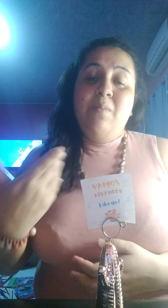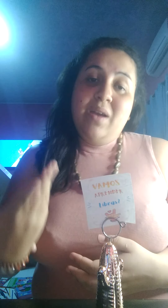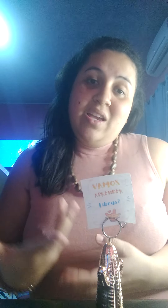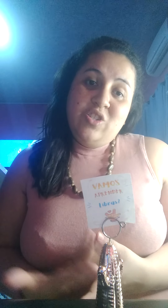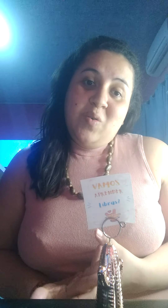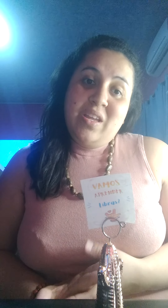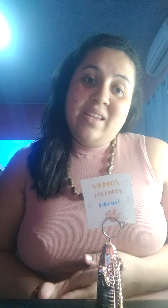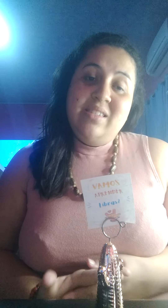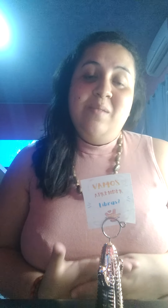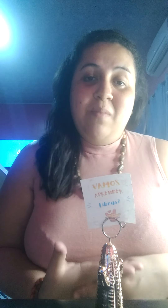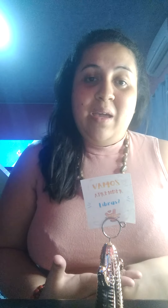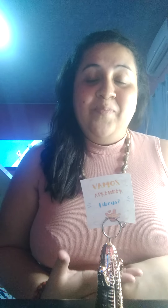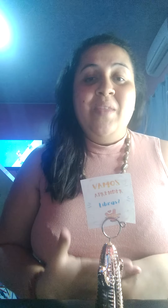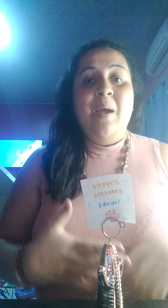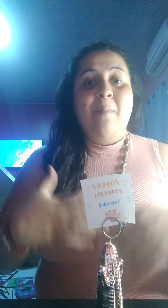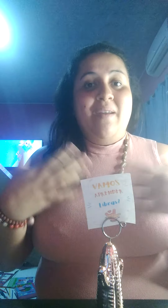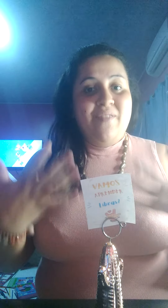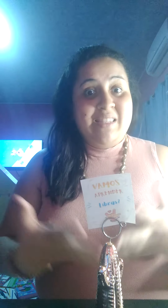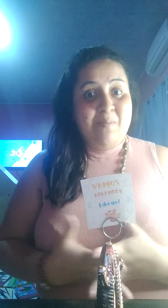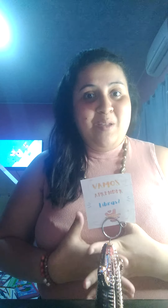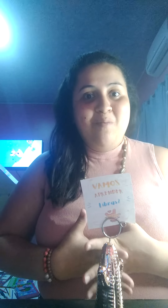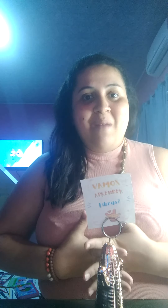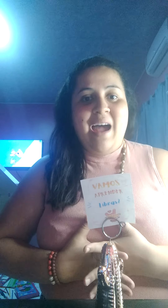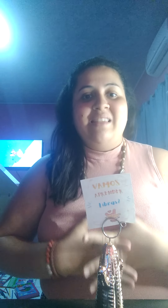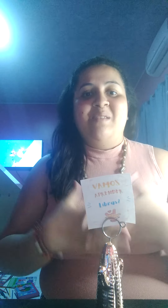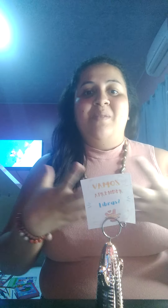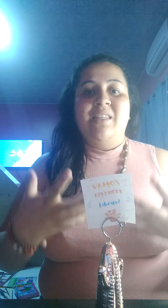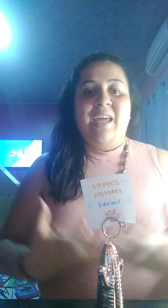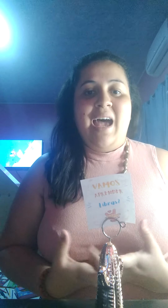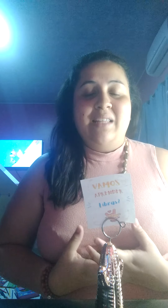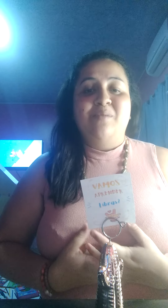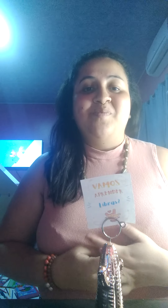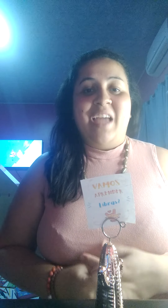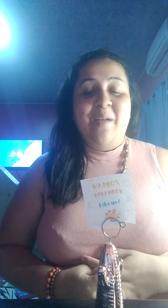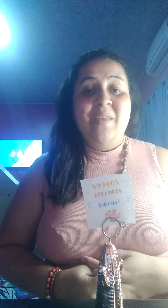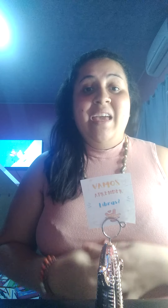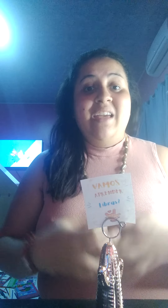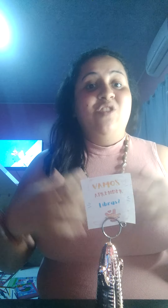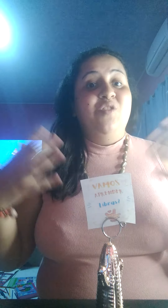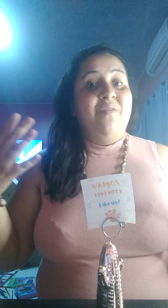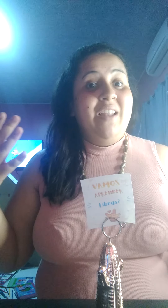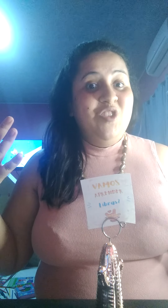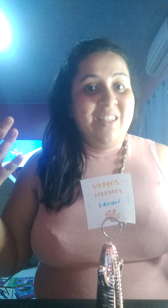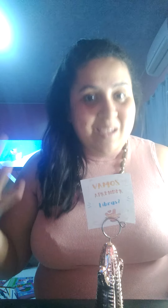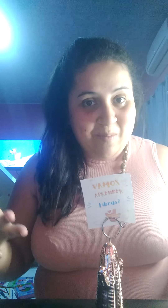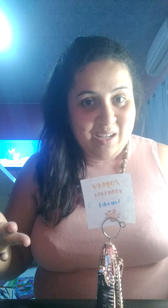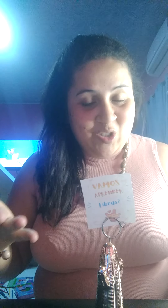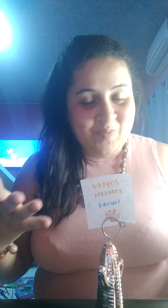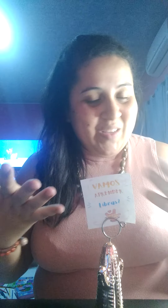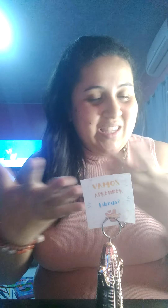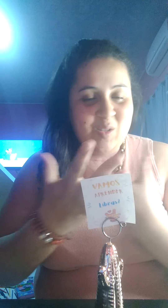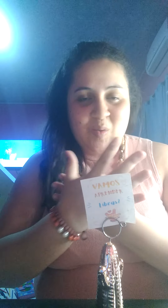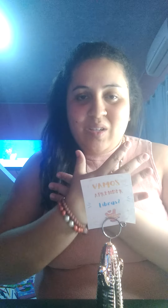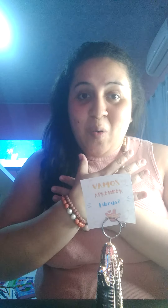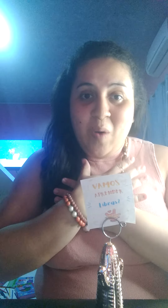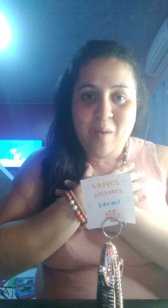quem já conhece também, para ficar sabendo mais, sempre inteirado, né? E a gente vai falar de Libras, esse assunto que eu amo e